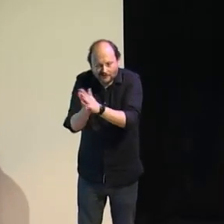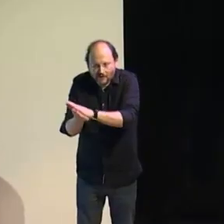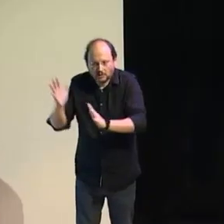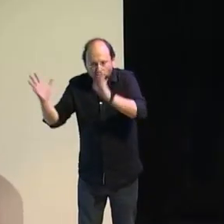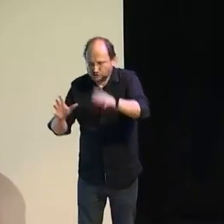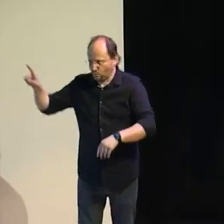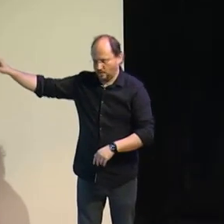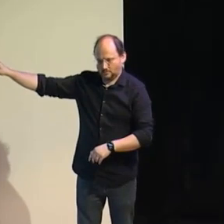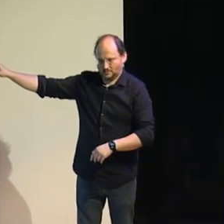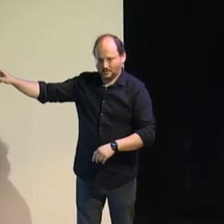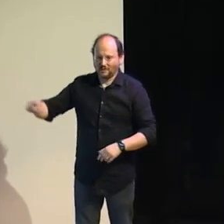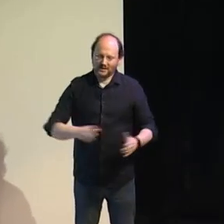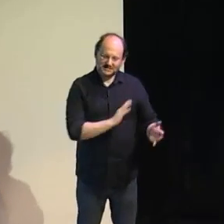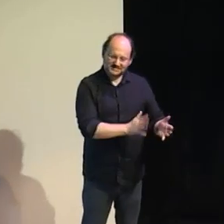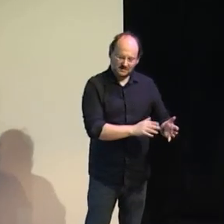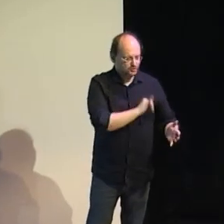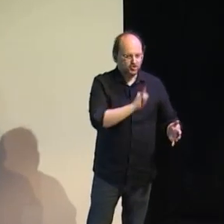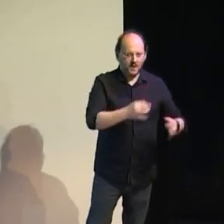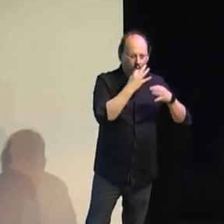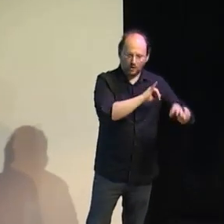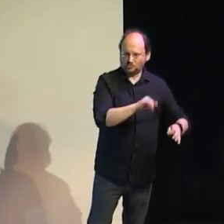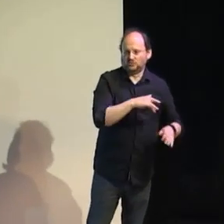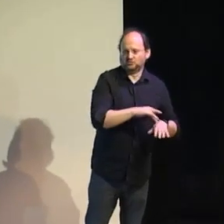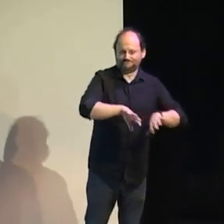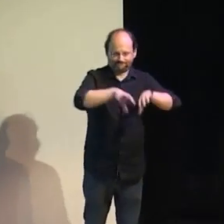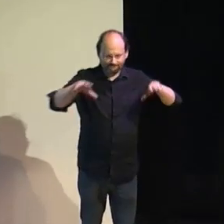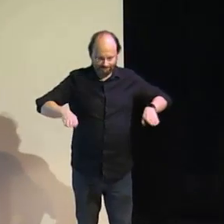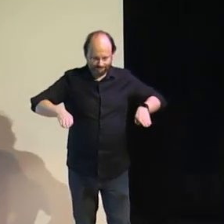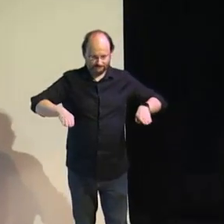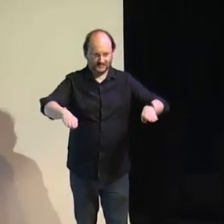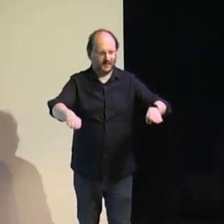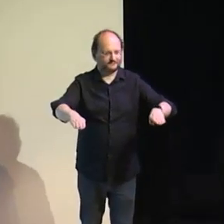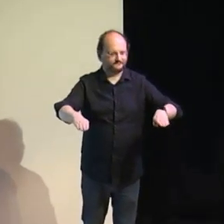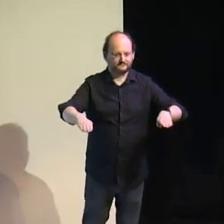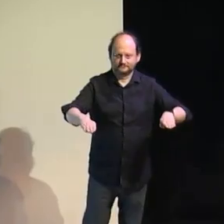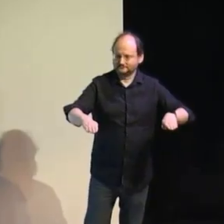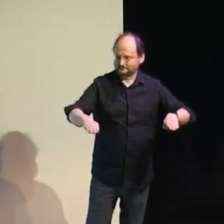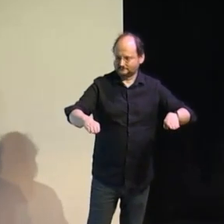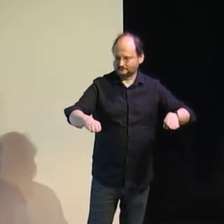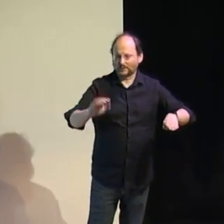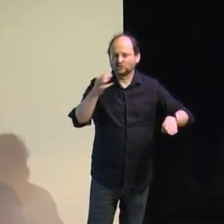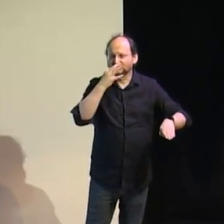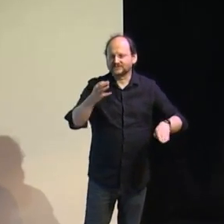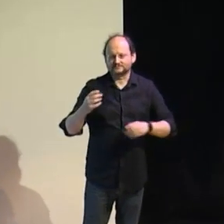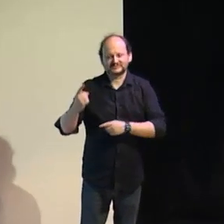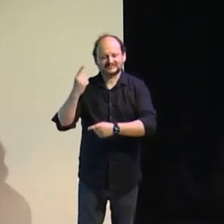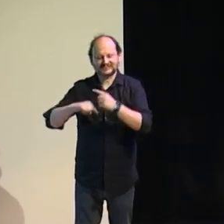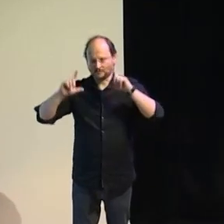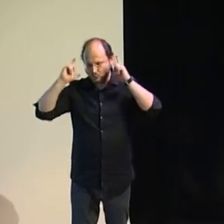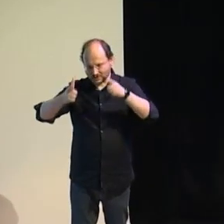C'est vraiment quelque chose qui vient de la langue vocale, orale, gestuelle, mais pas de la langue des signes. Et donc les deux choses ont évolué en parallèle. Je vous ai